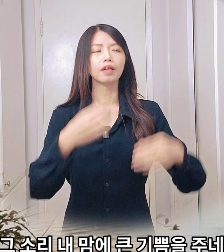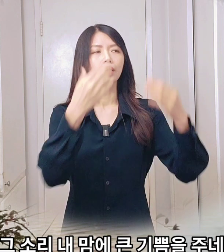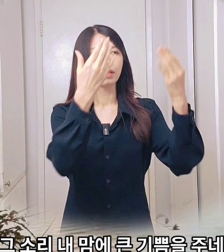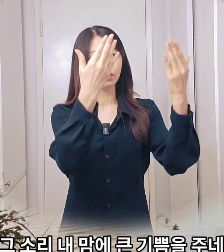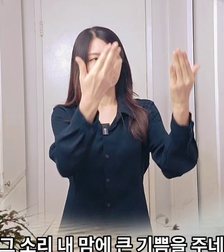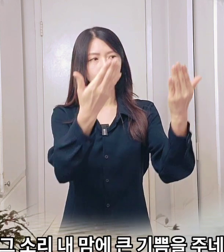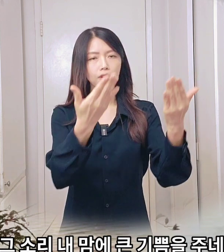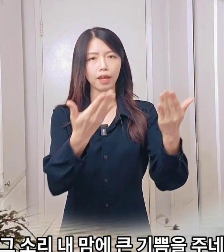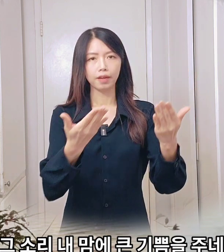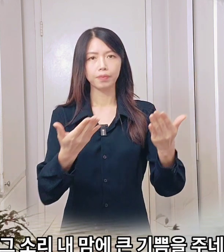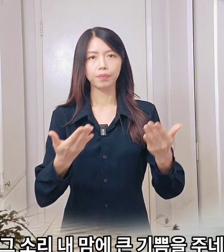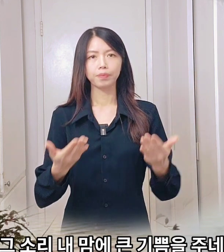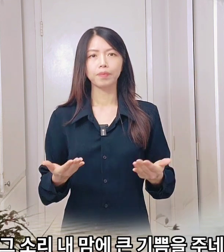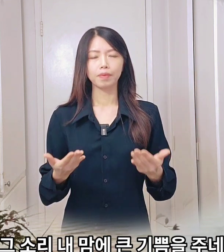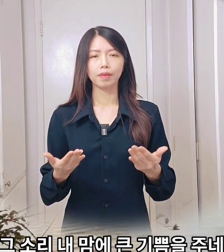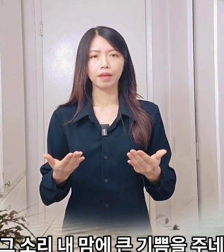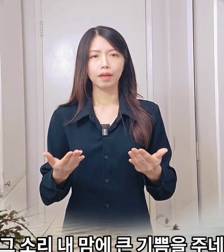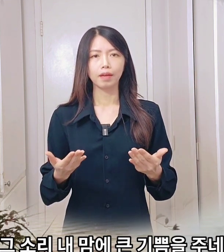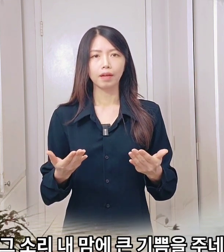기쁨을 주네.